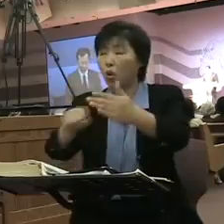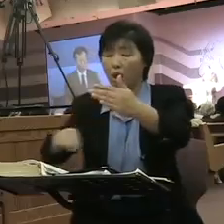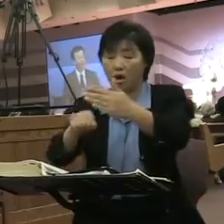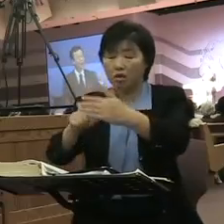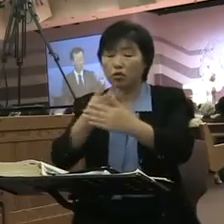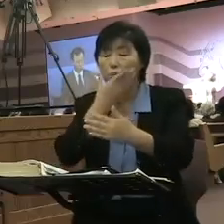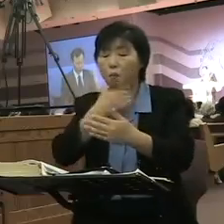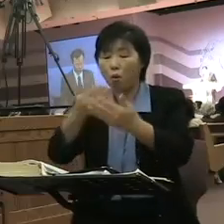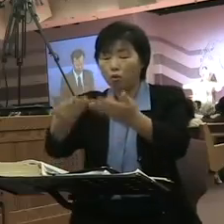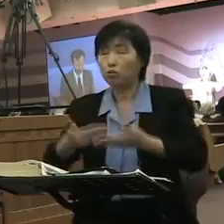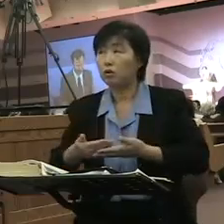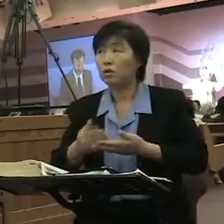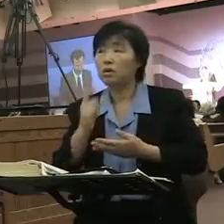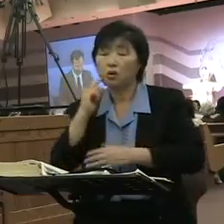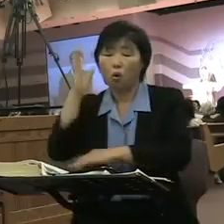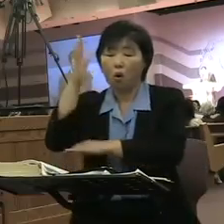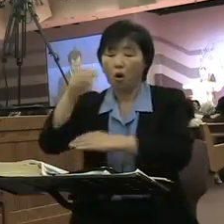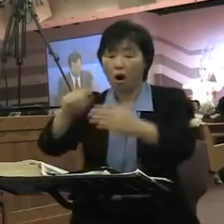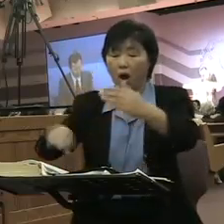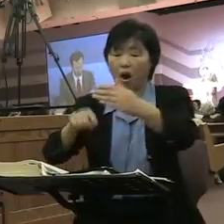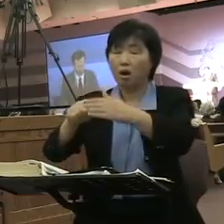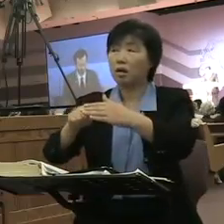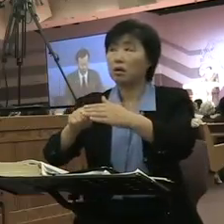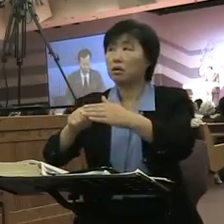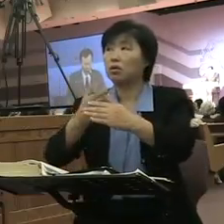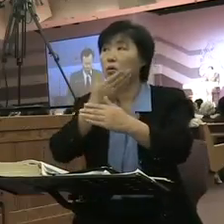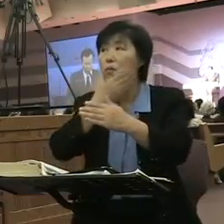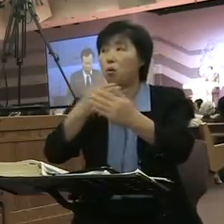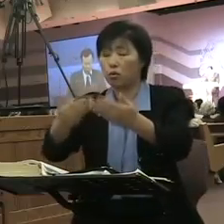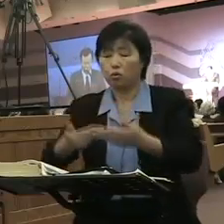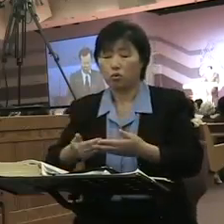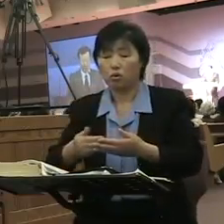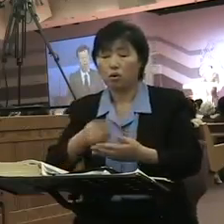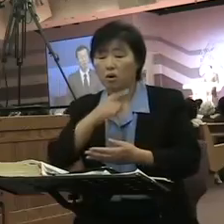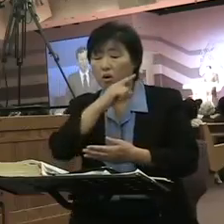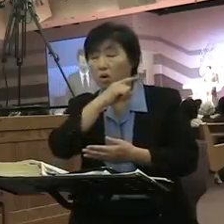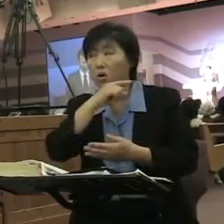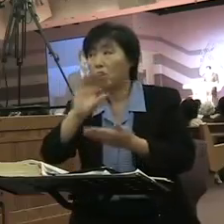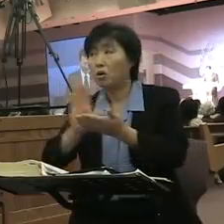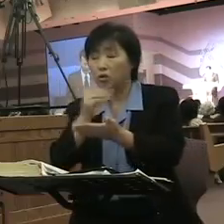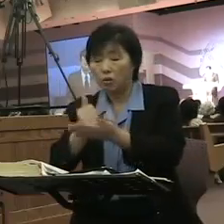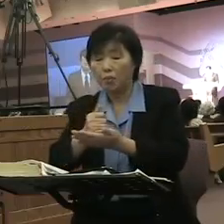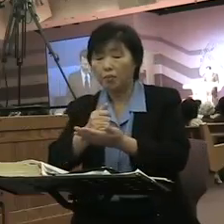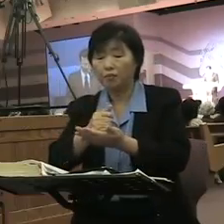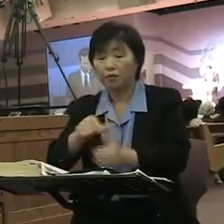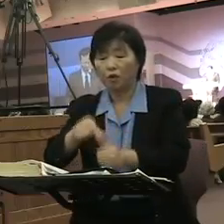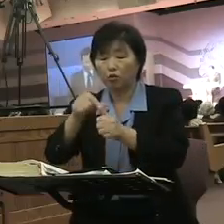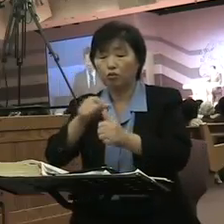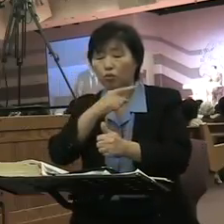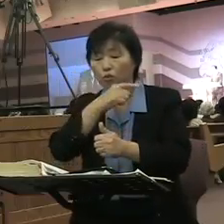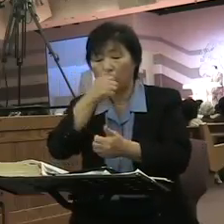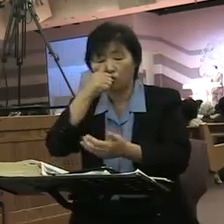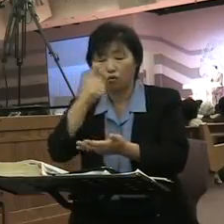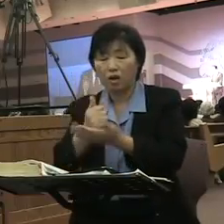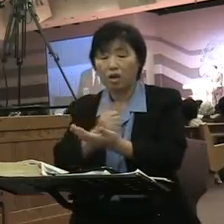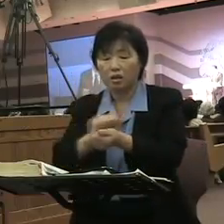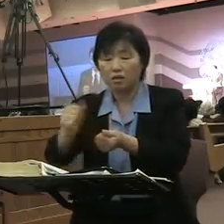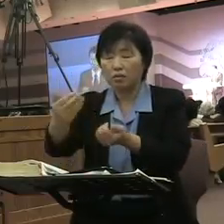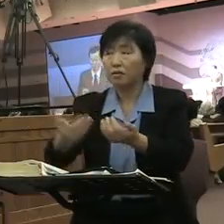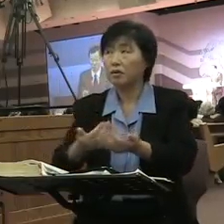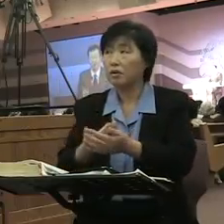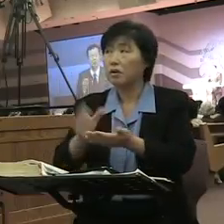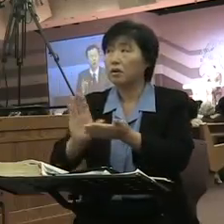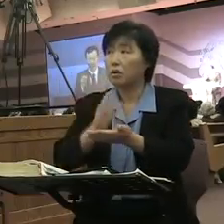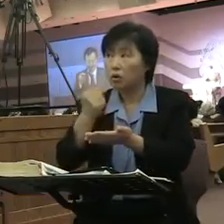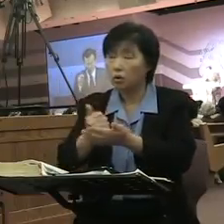영광의 은혜를 우리에게 거저 주셨다. 그리스도 안에서 그의 피로 구속 곧 죄 씻음을 받았다. 그리스도 안에서 그의 선하시고